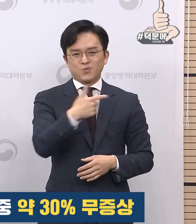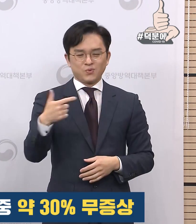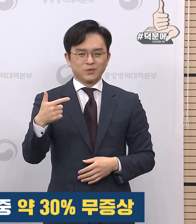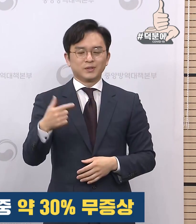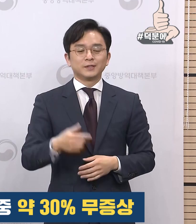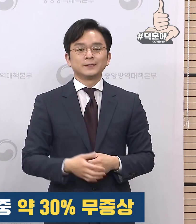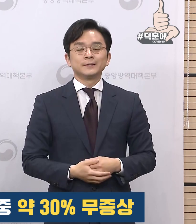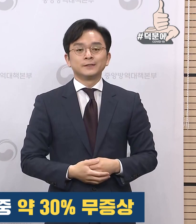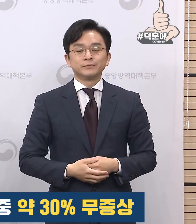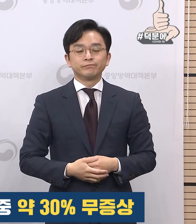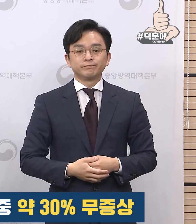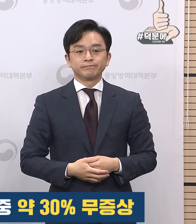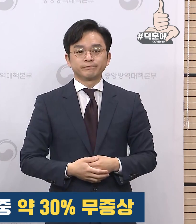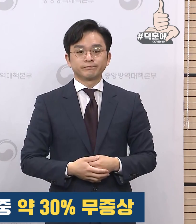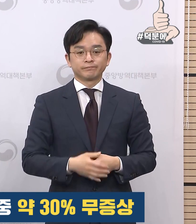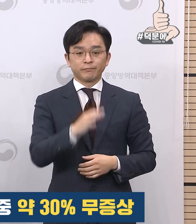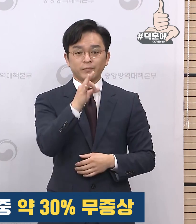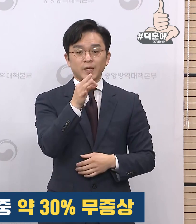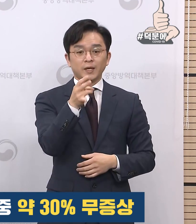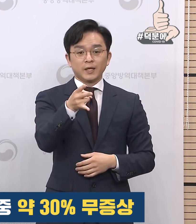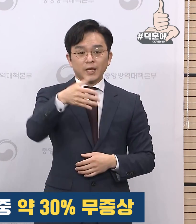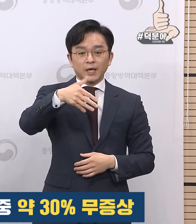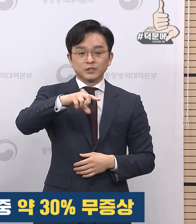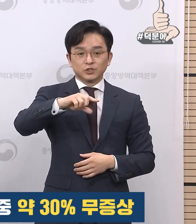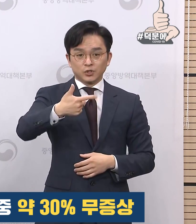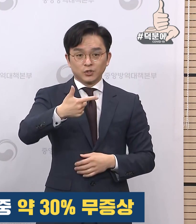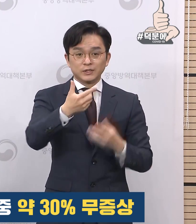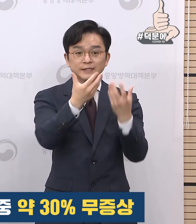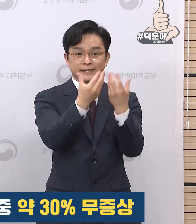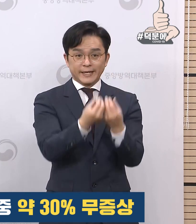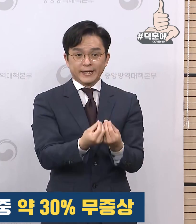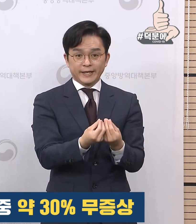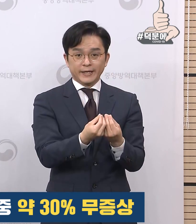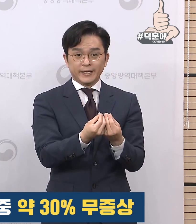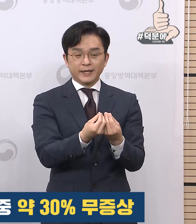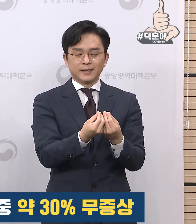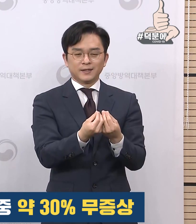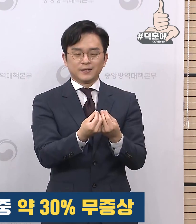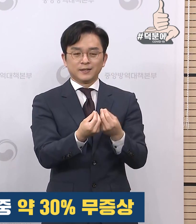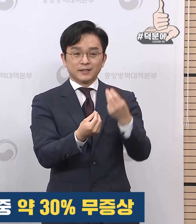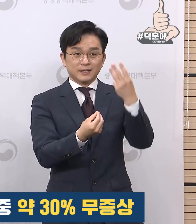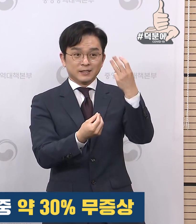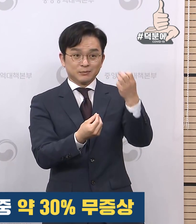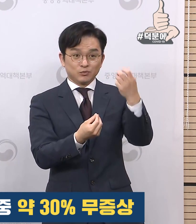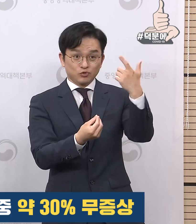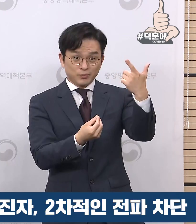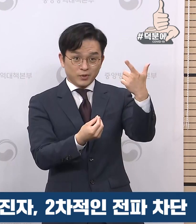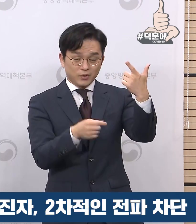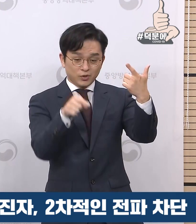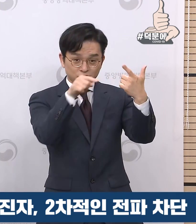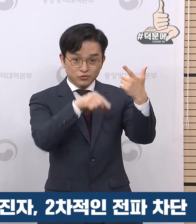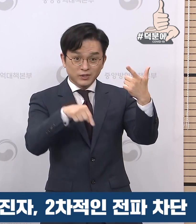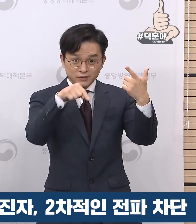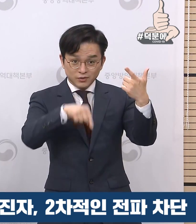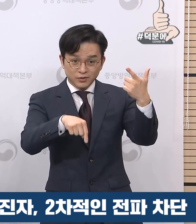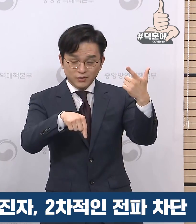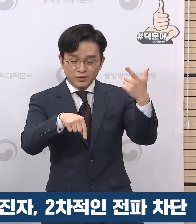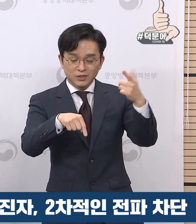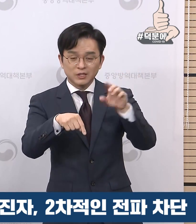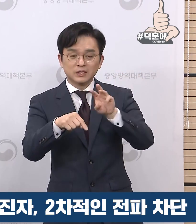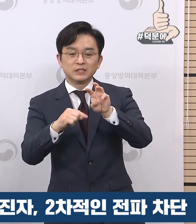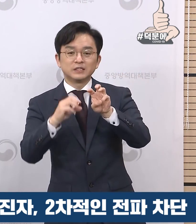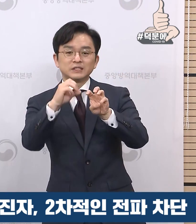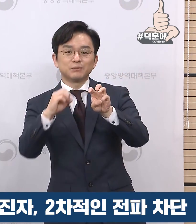되겠습니다. 현재 그 예천군 집단발병 사례들 중에 한 30%는 무증상입니다. 무슨 얘기냐면